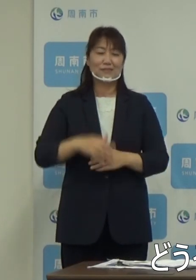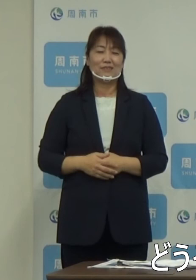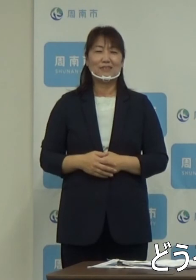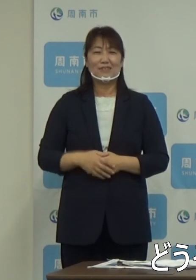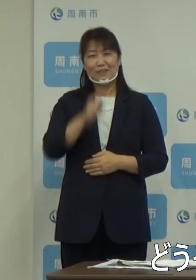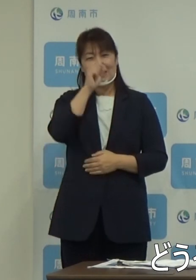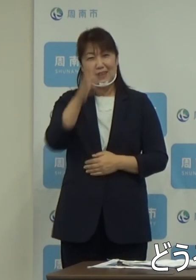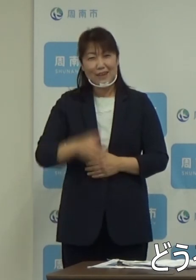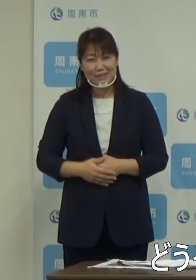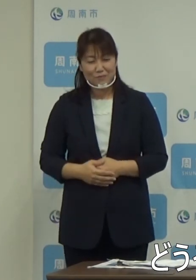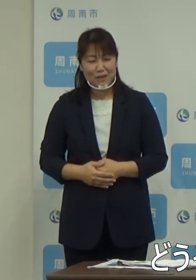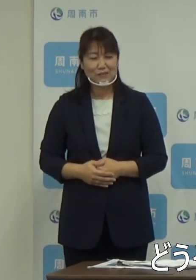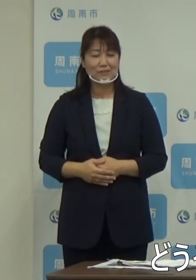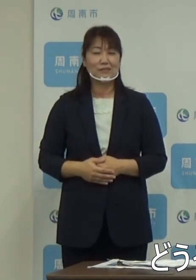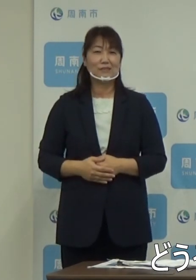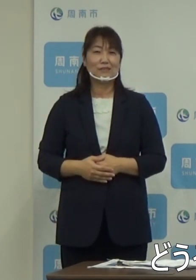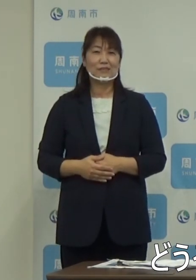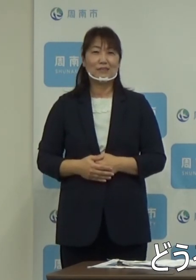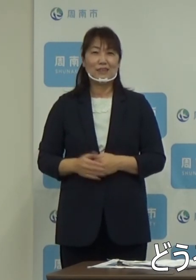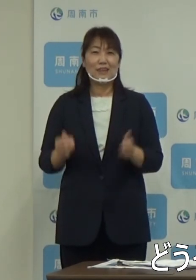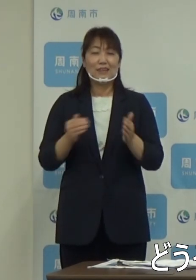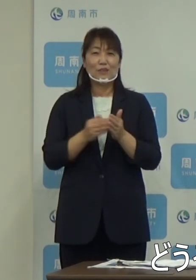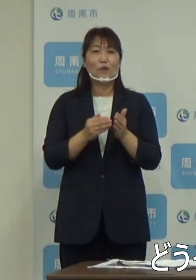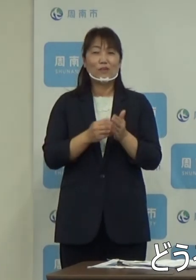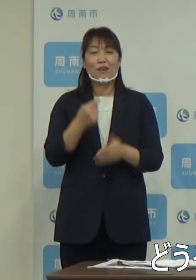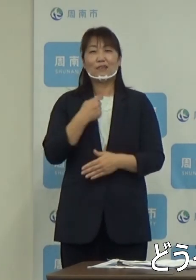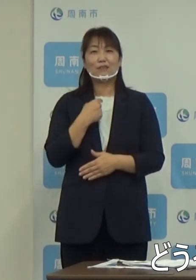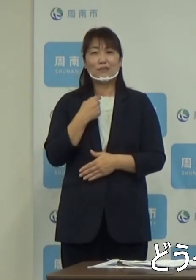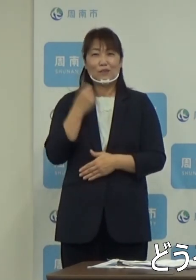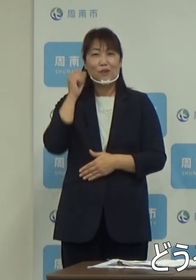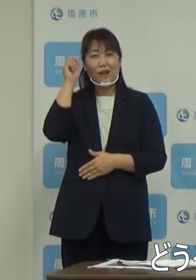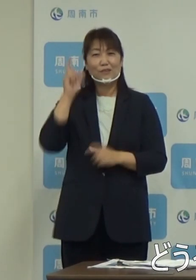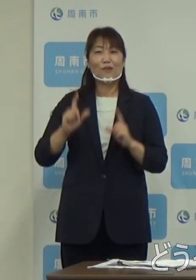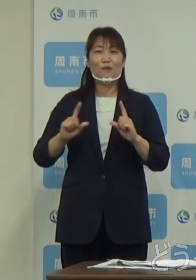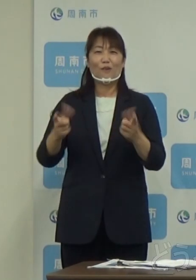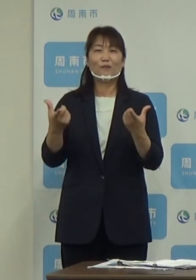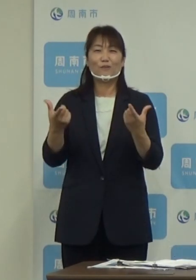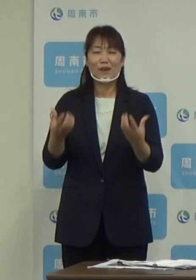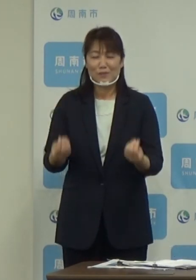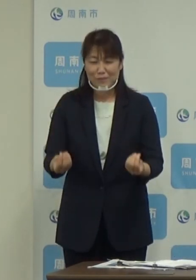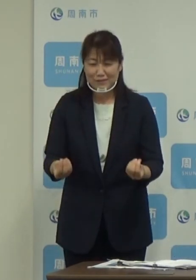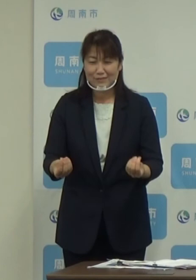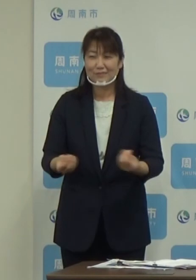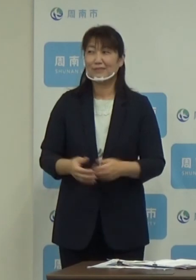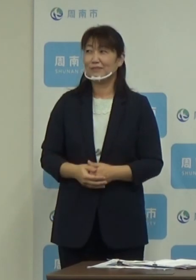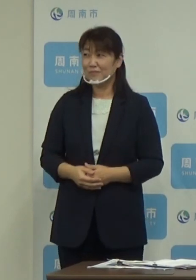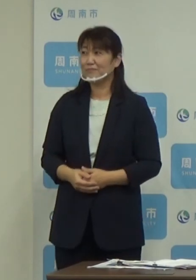どうぞよろしくお願いいたします。以上で私からの報告は終わります。